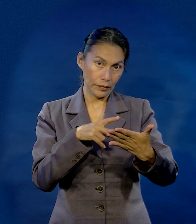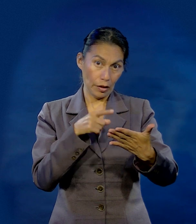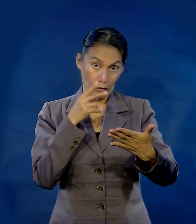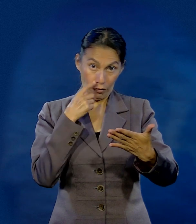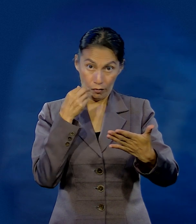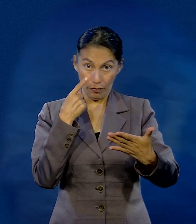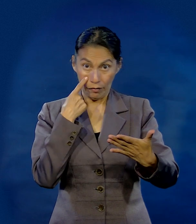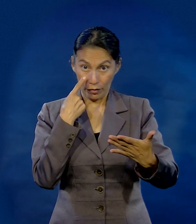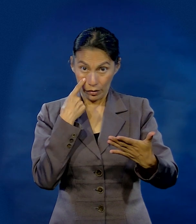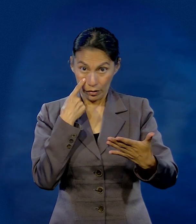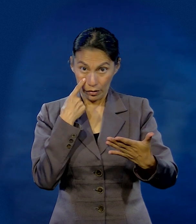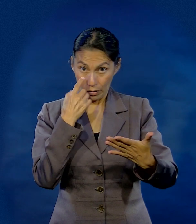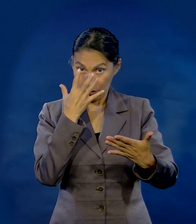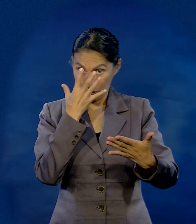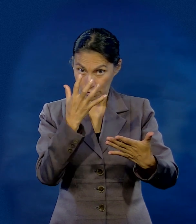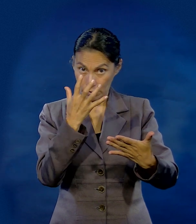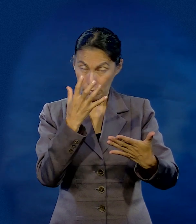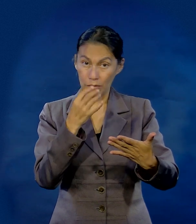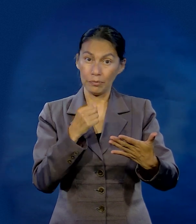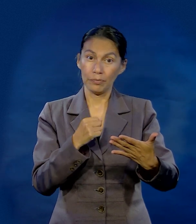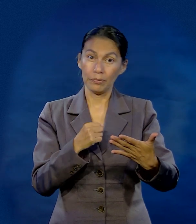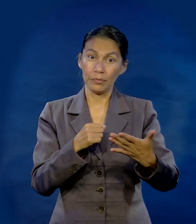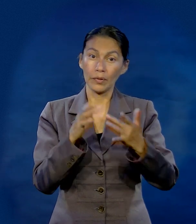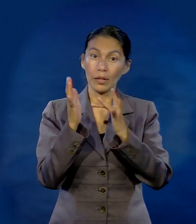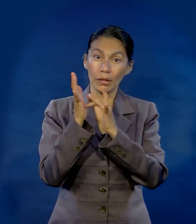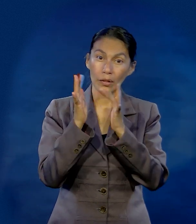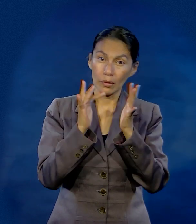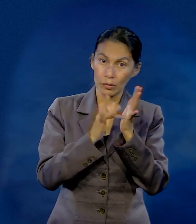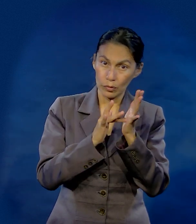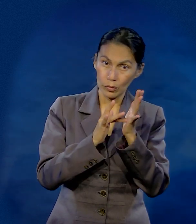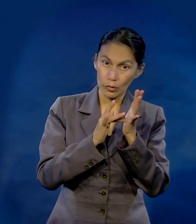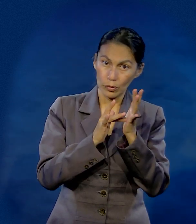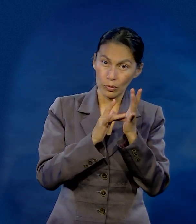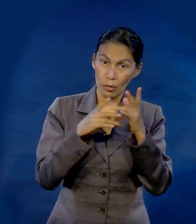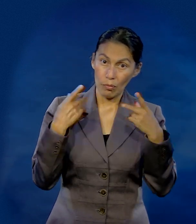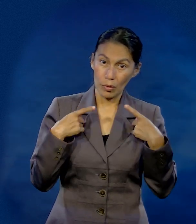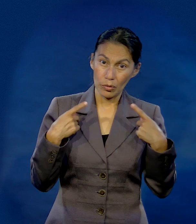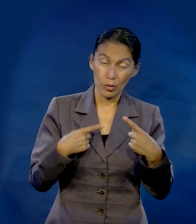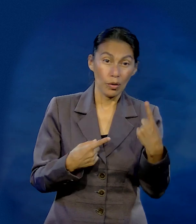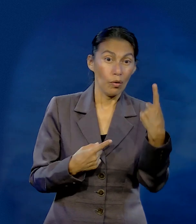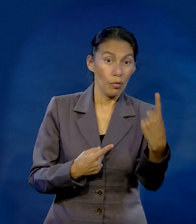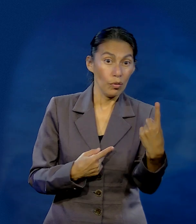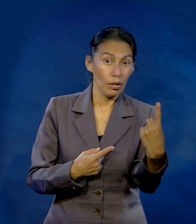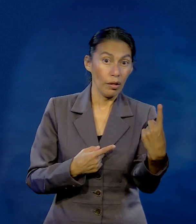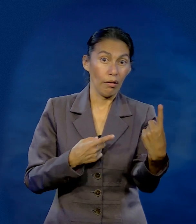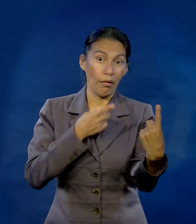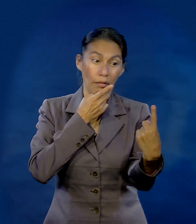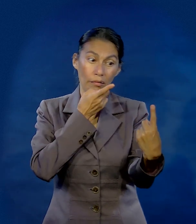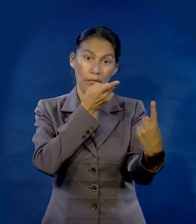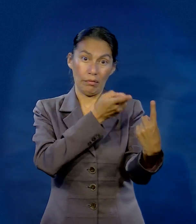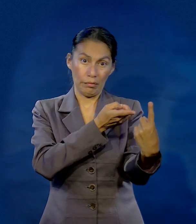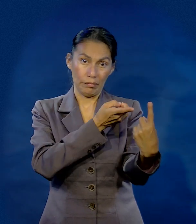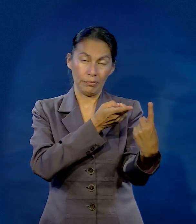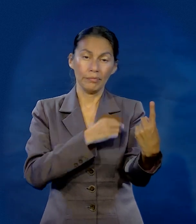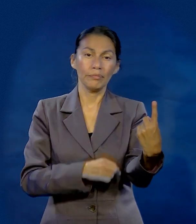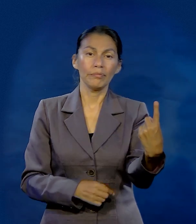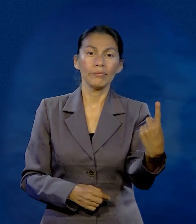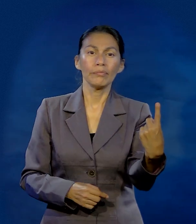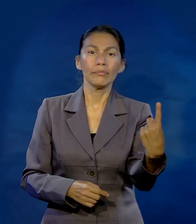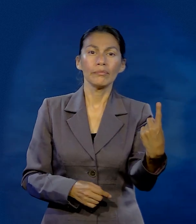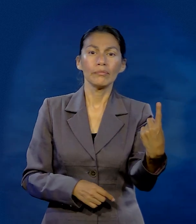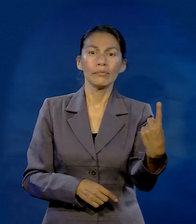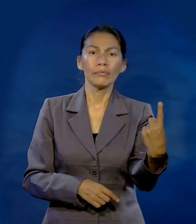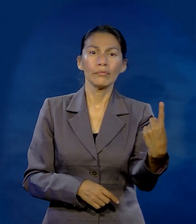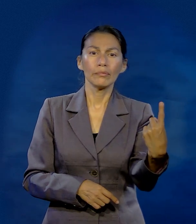noche quisiera que analizáramos en la Biblia un adjetivo bíblico es más esto es serio Porque es